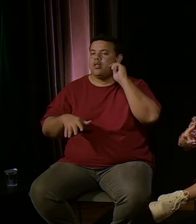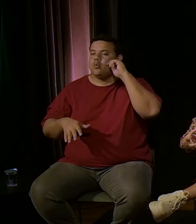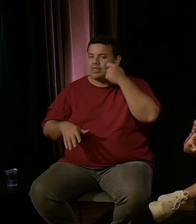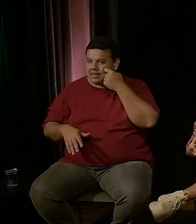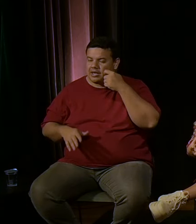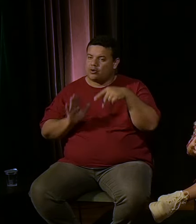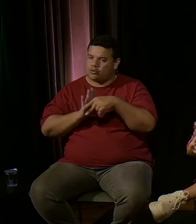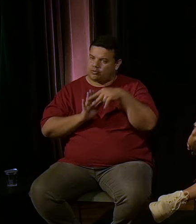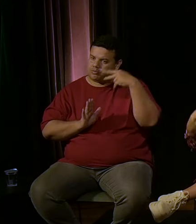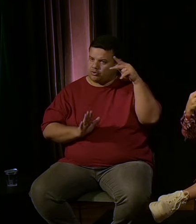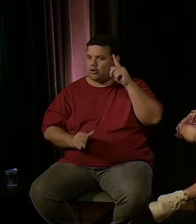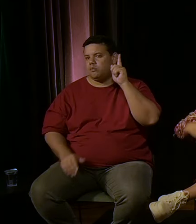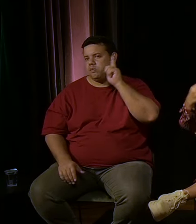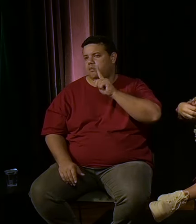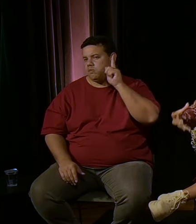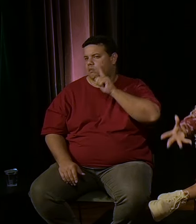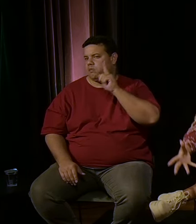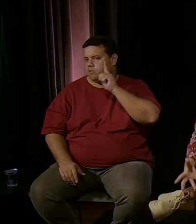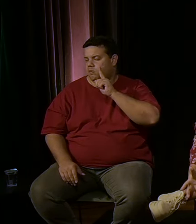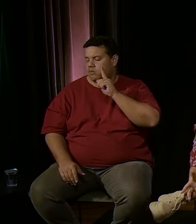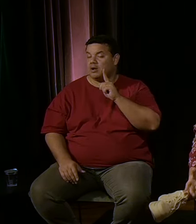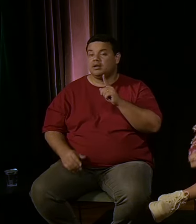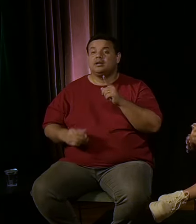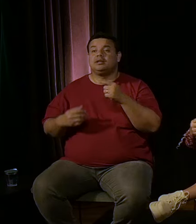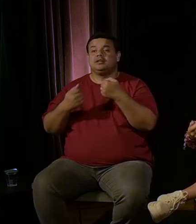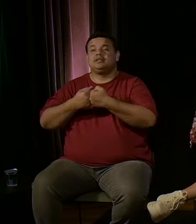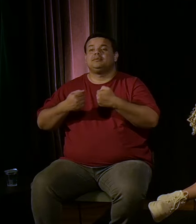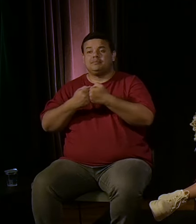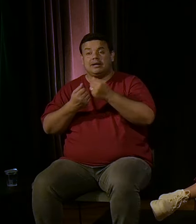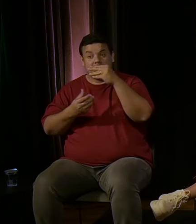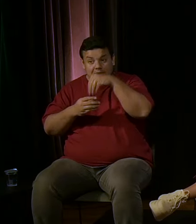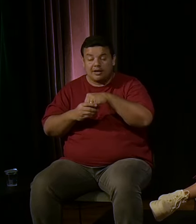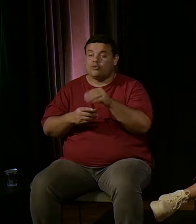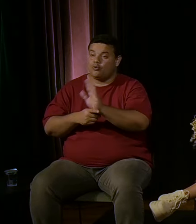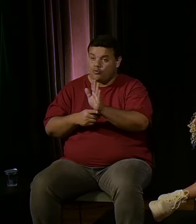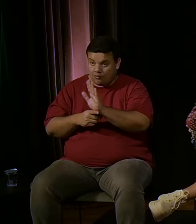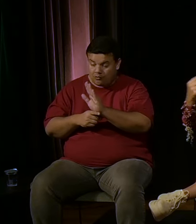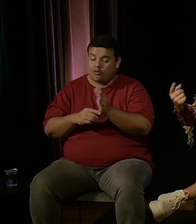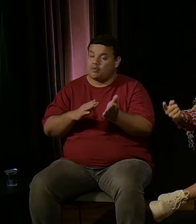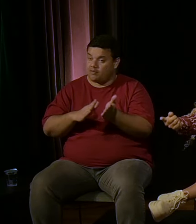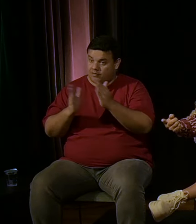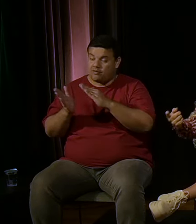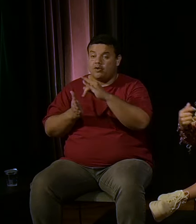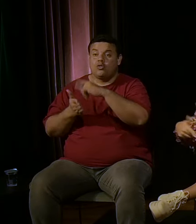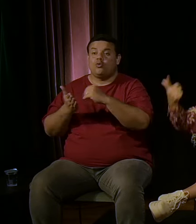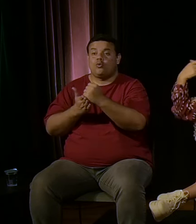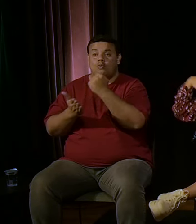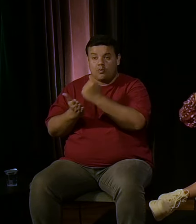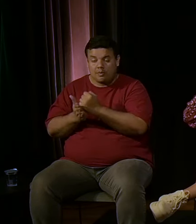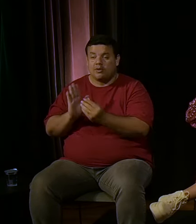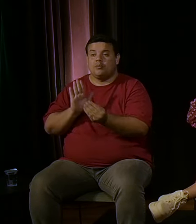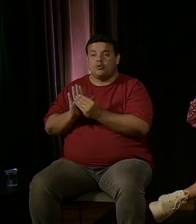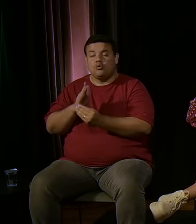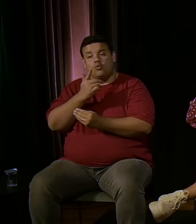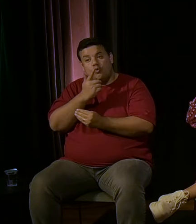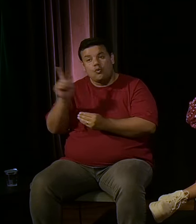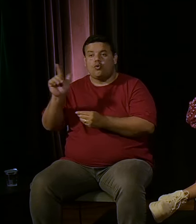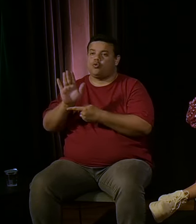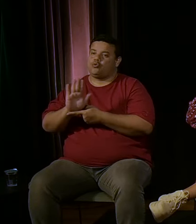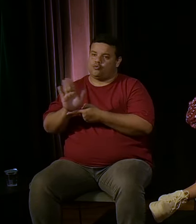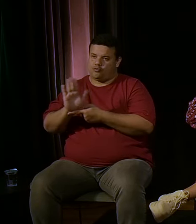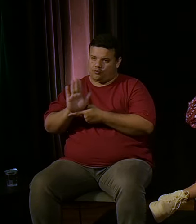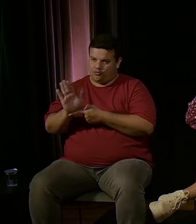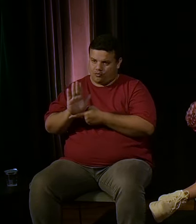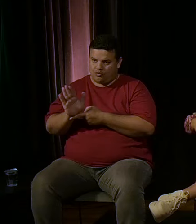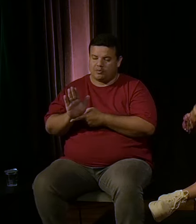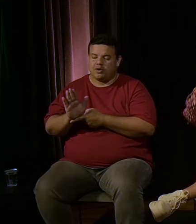embate está dentro do filme. E a gente vai ver esse embate documentado num outro filme chamado Ori,